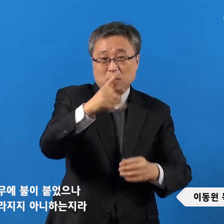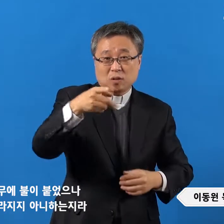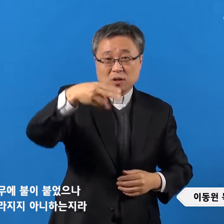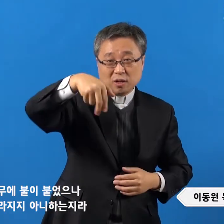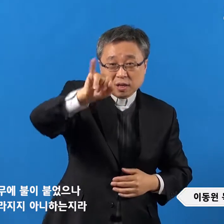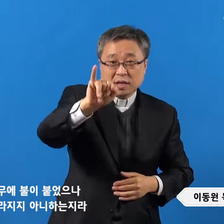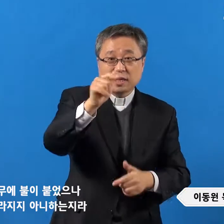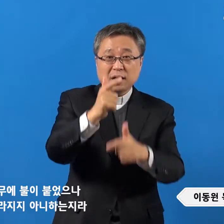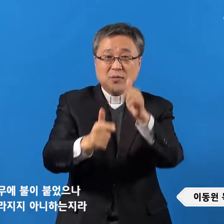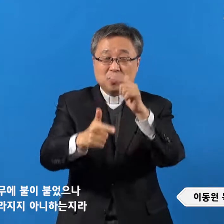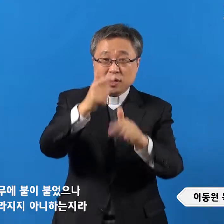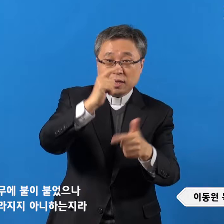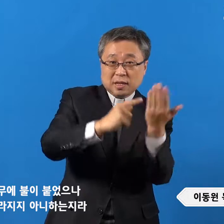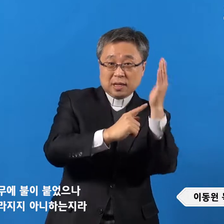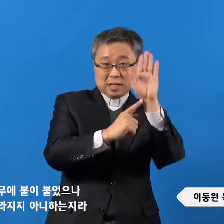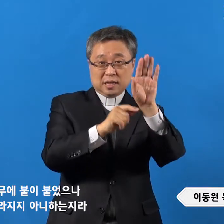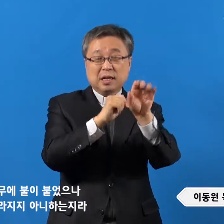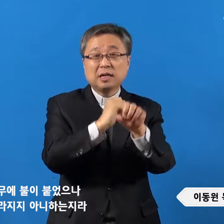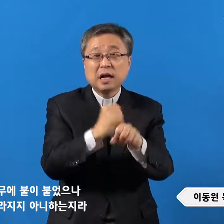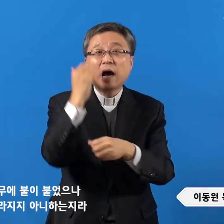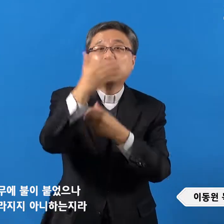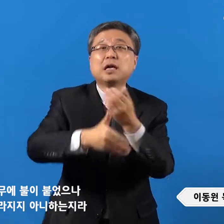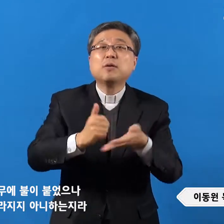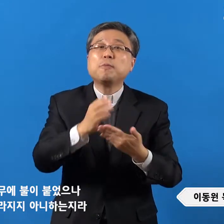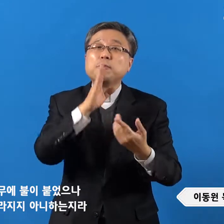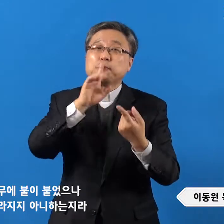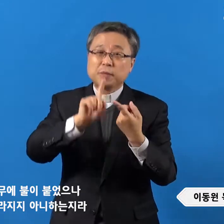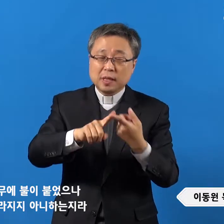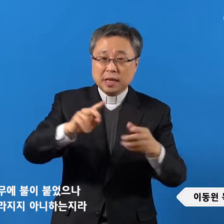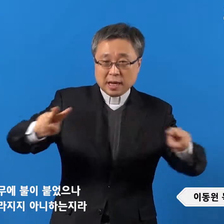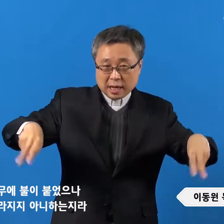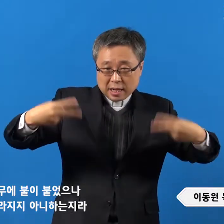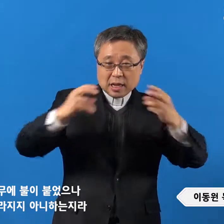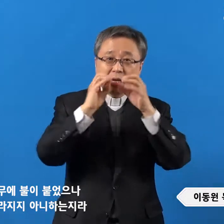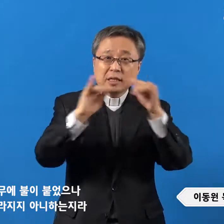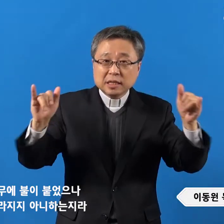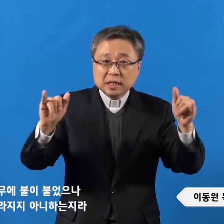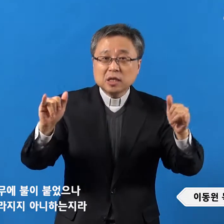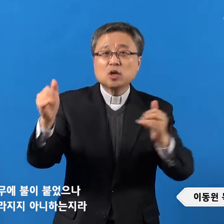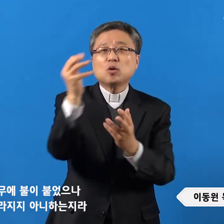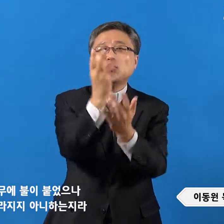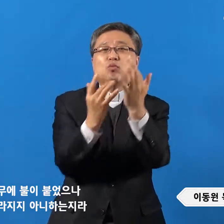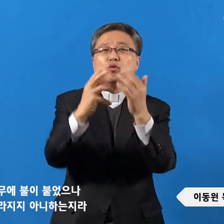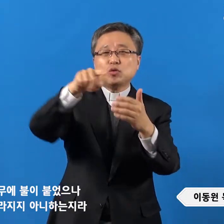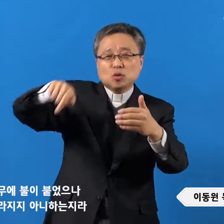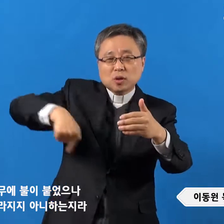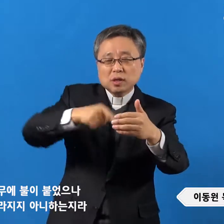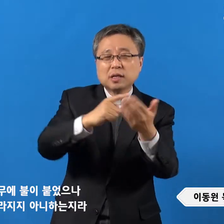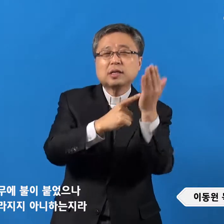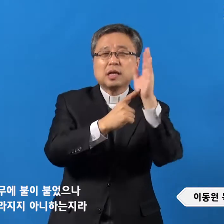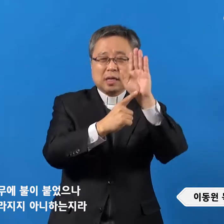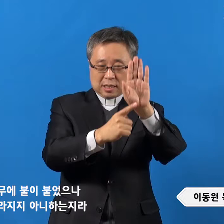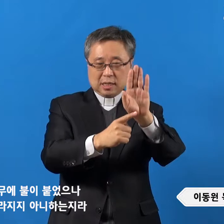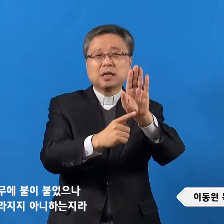하나님이, 당연히 엘리야는 이 불 속에서 하나님이 나타나신 모양이다, 이렇게 기대했을